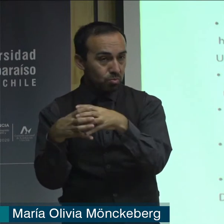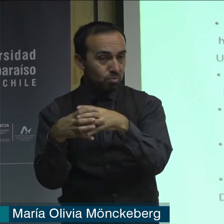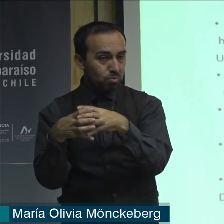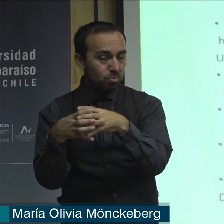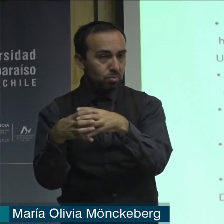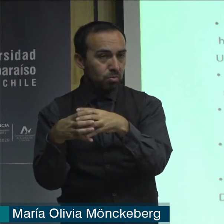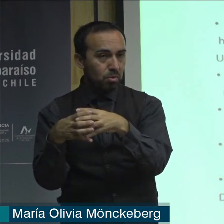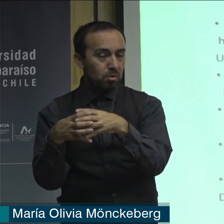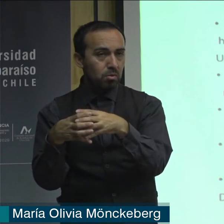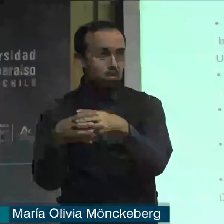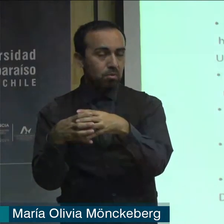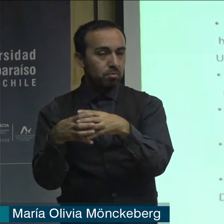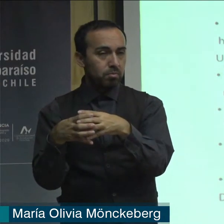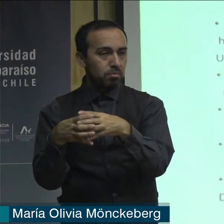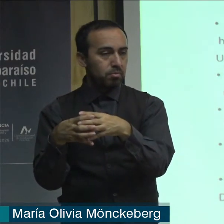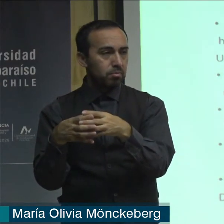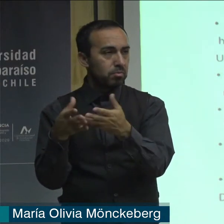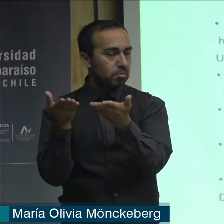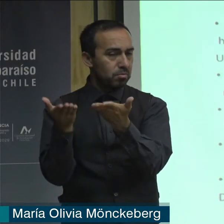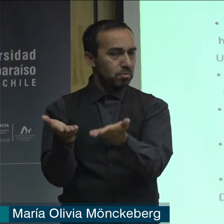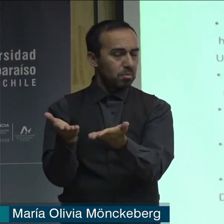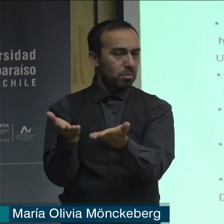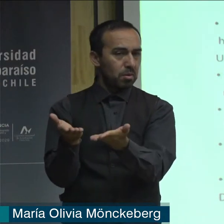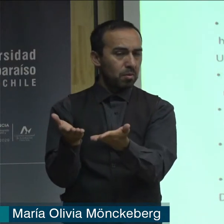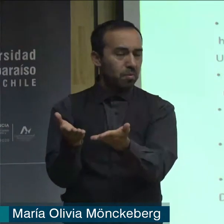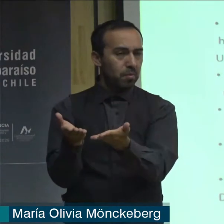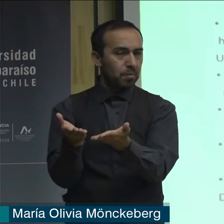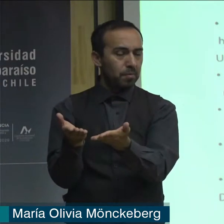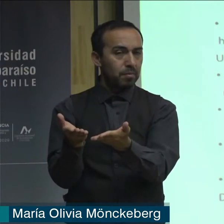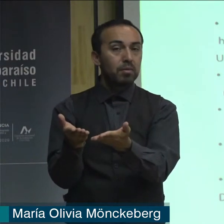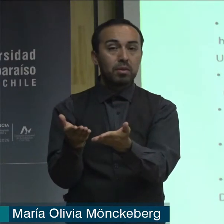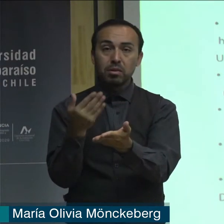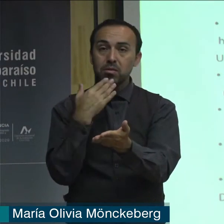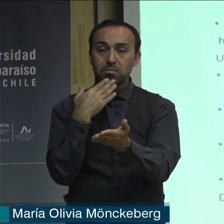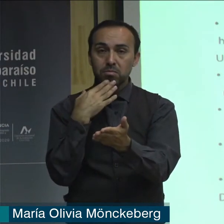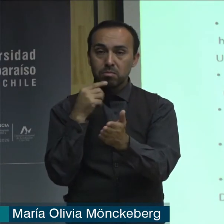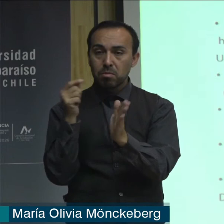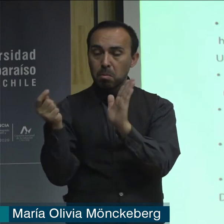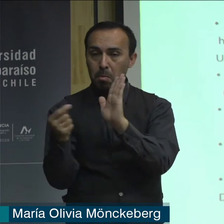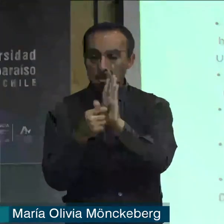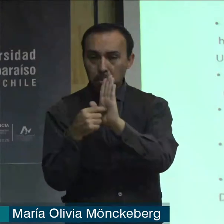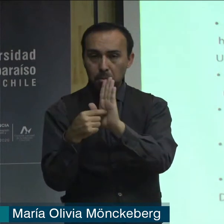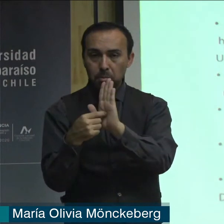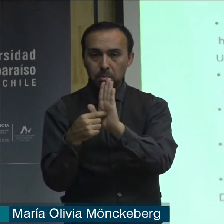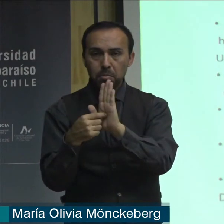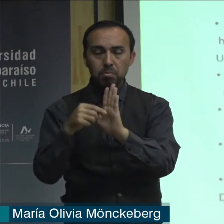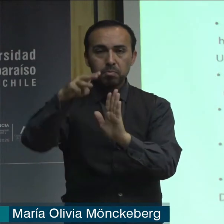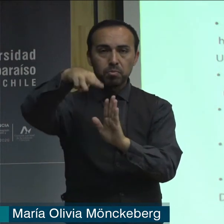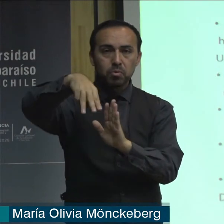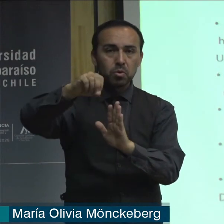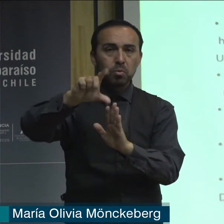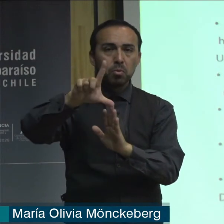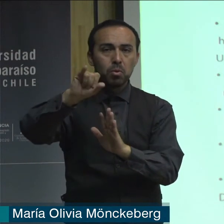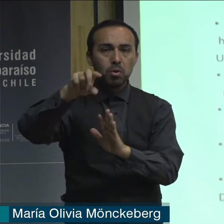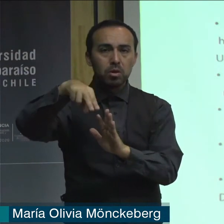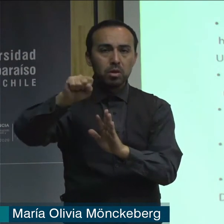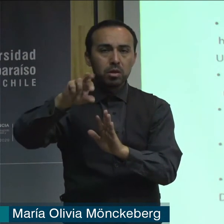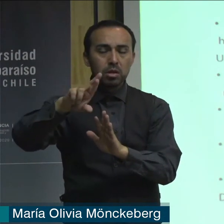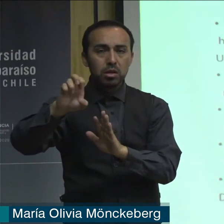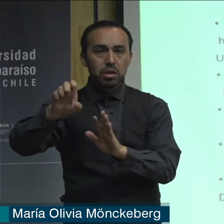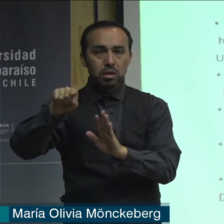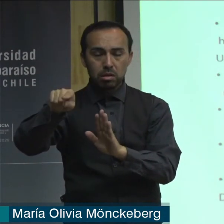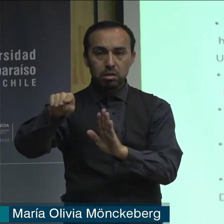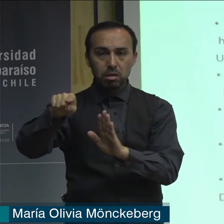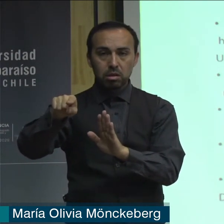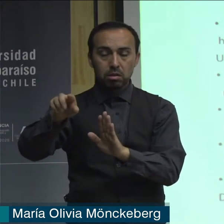donde figura también No es cierto Juan Antonio Guzmán molinares y la señora es